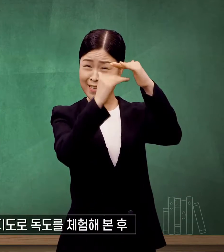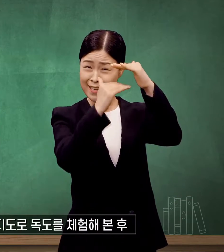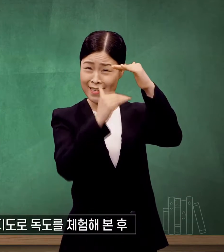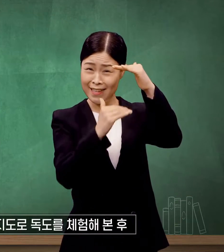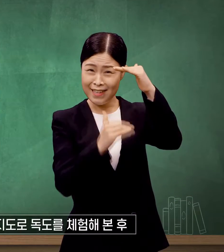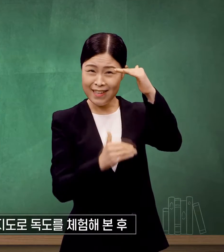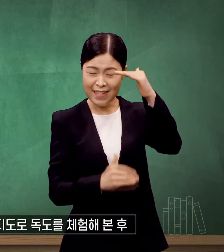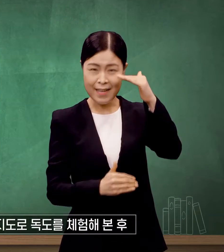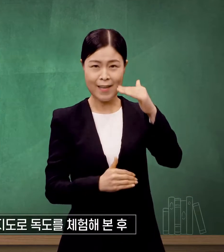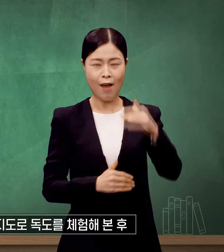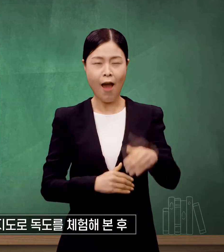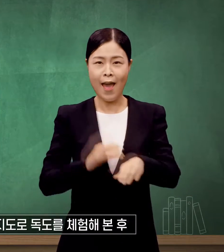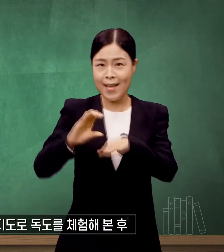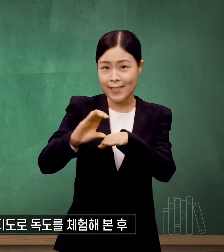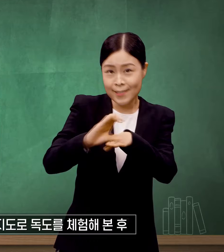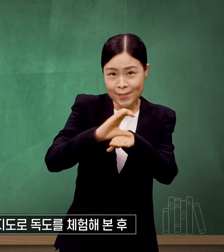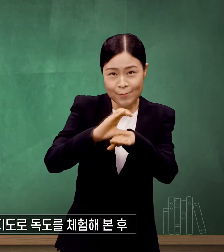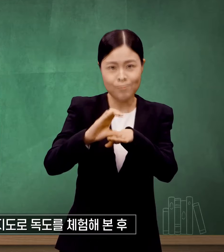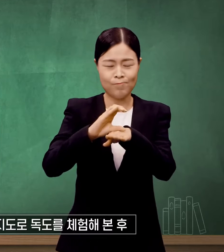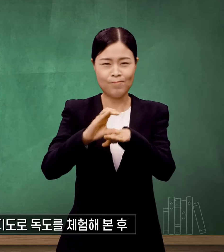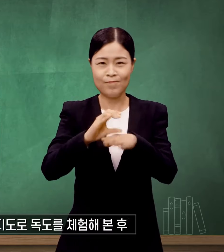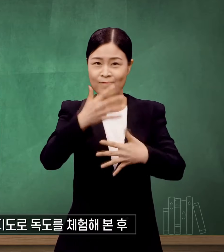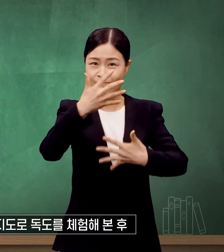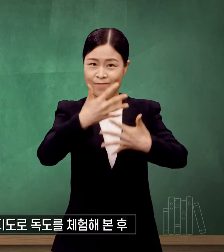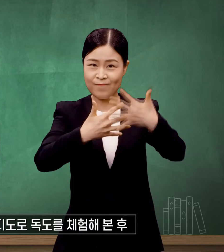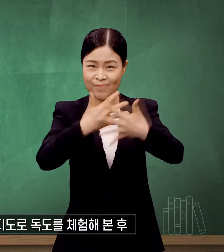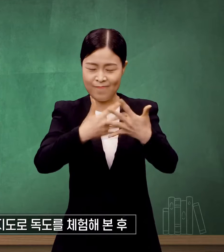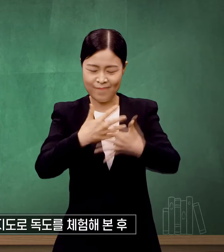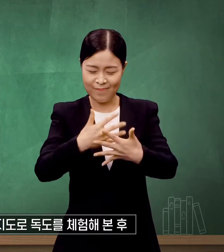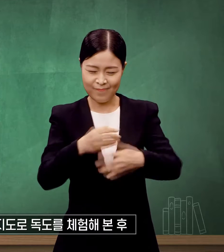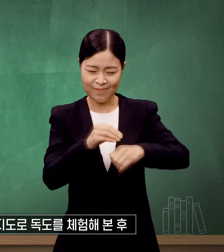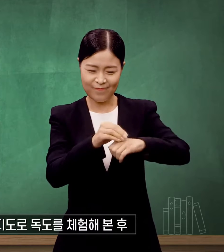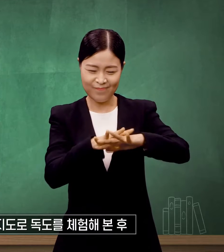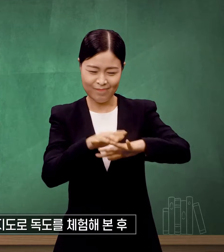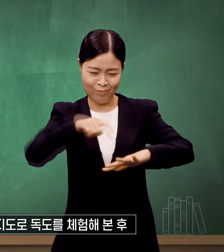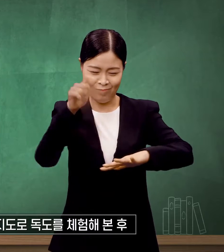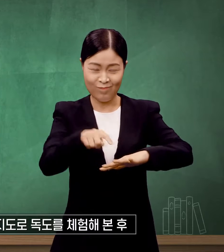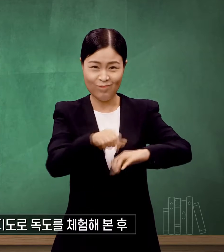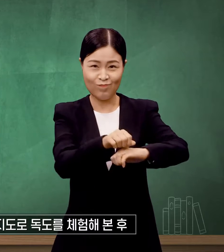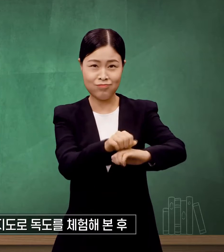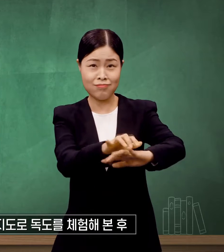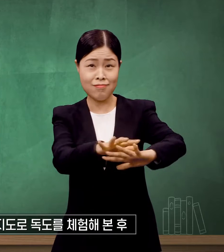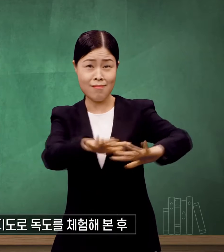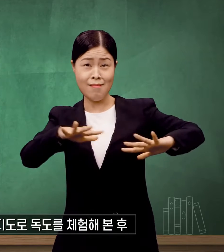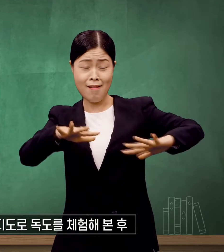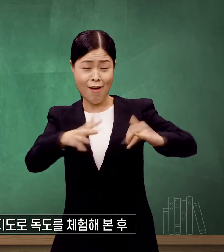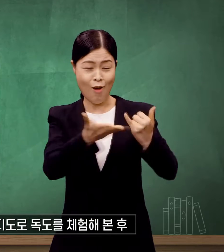이 단원에서는 디지털 영상 지도로 독도를 체험해본 후